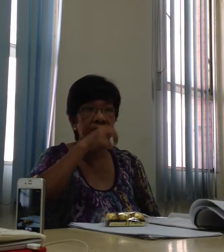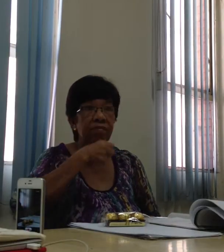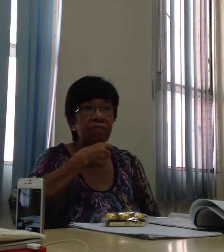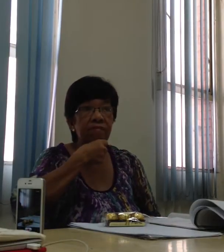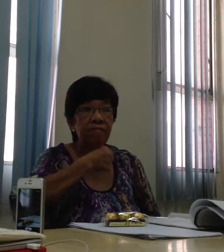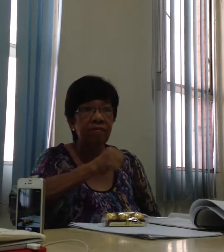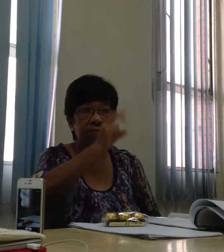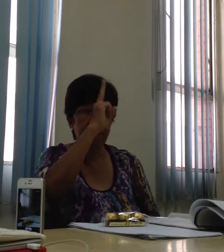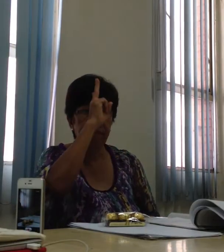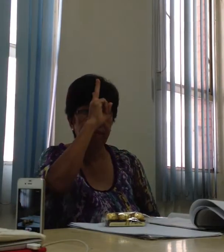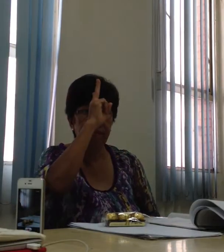Goat. Dito lang ito.